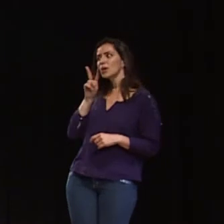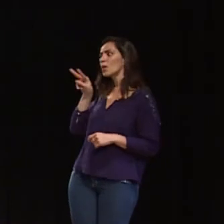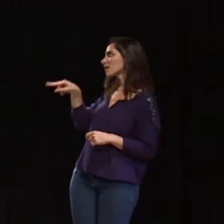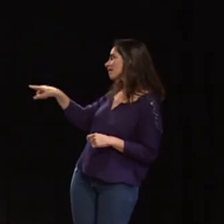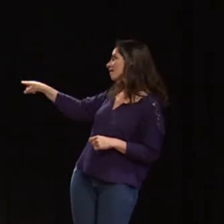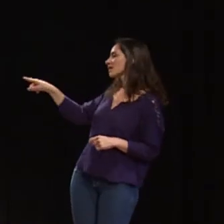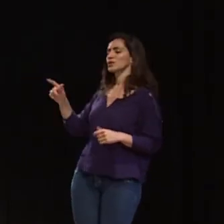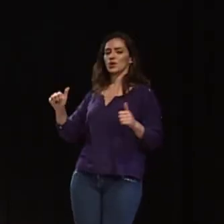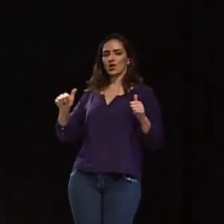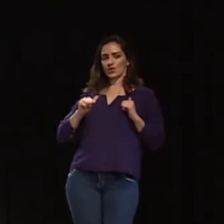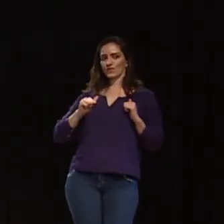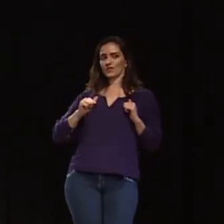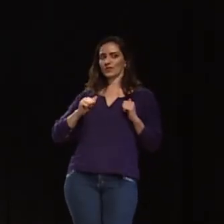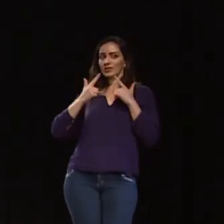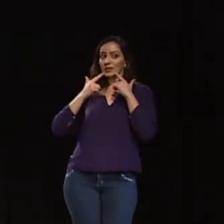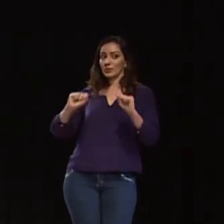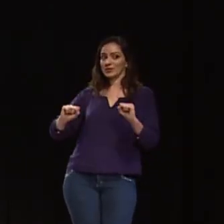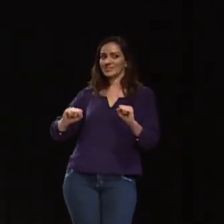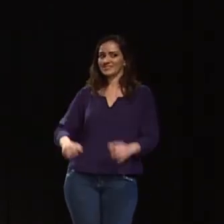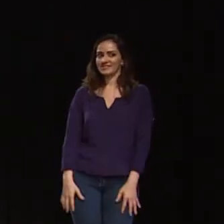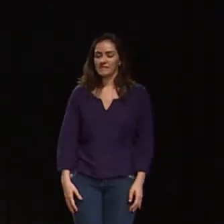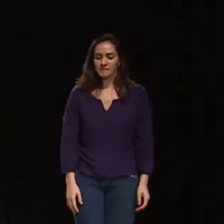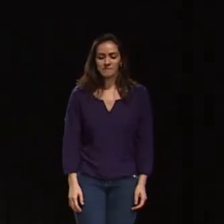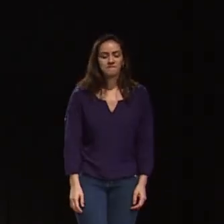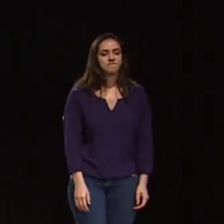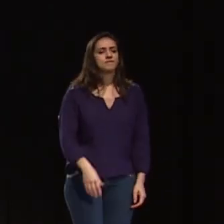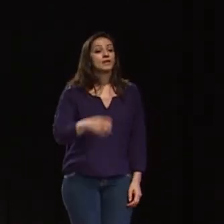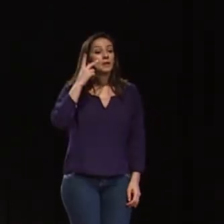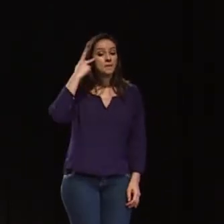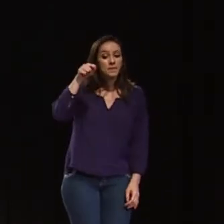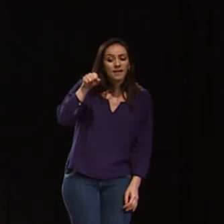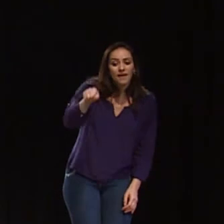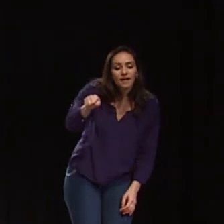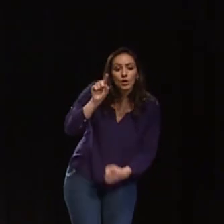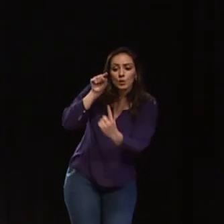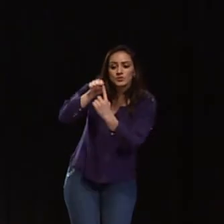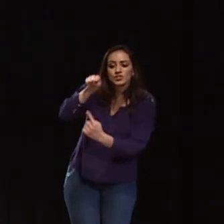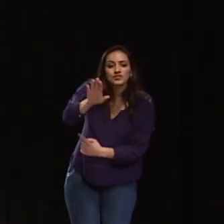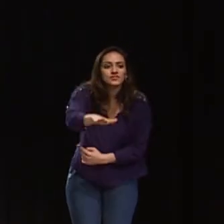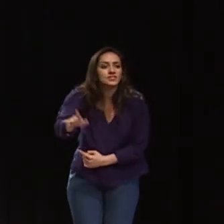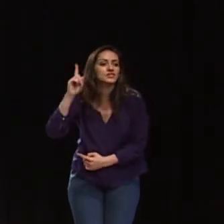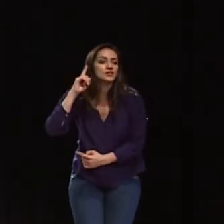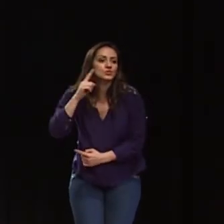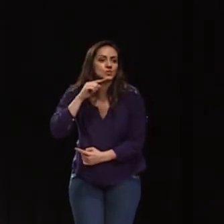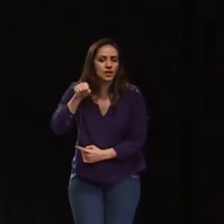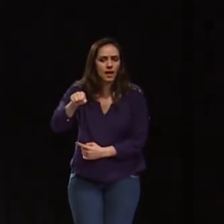E aí, para as crianças, né? Como se a criança estivesse olhando ali o conforto linguístico. Para a criança, o objetivo das